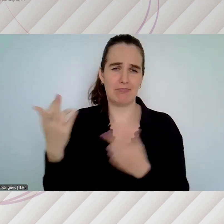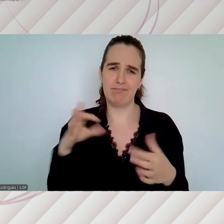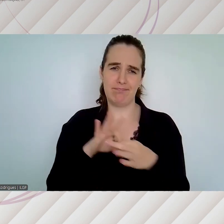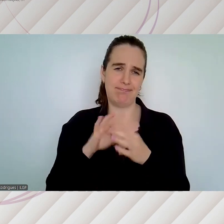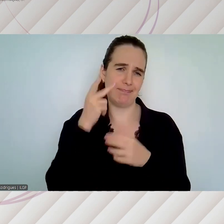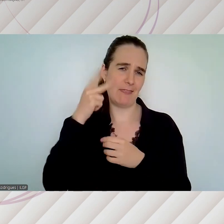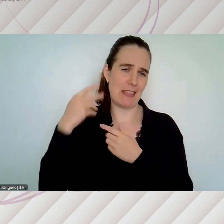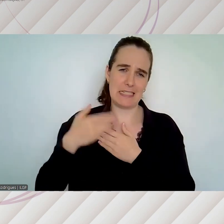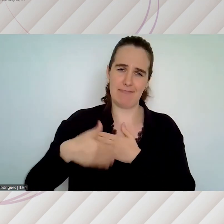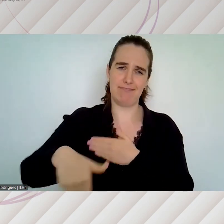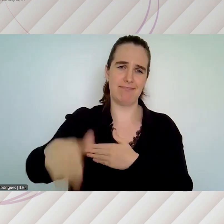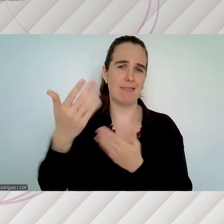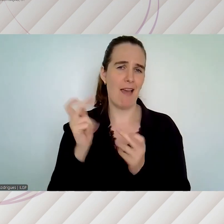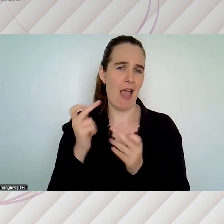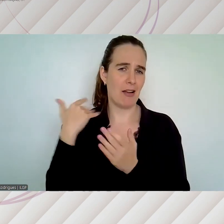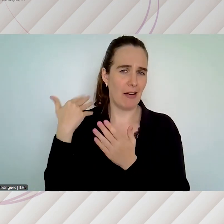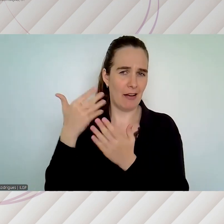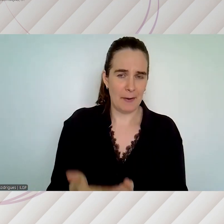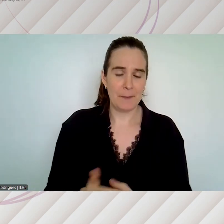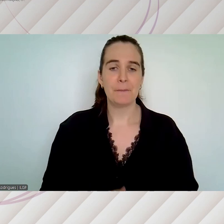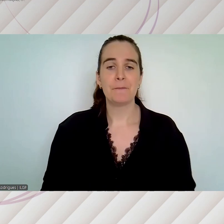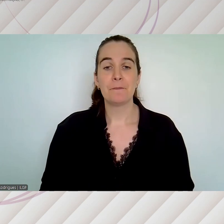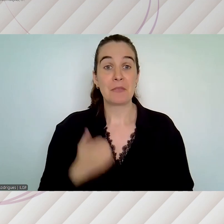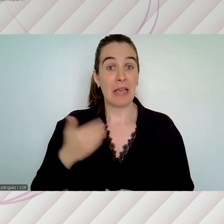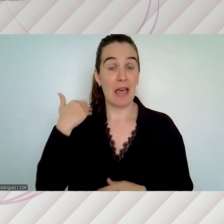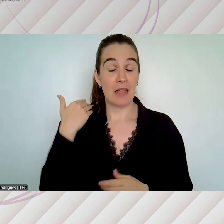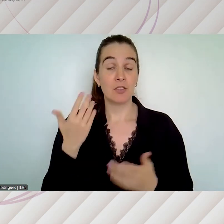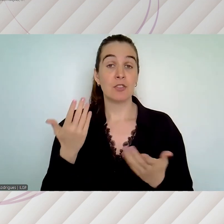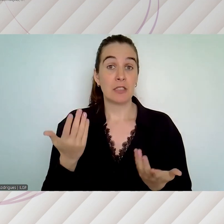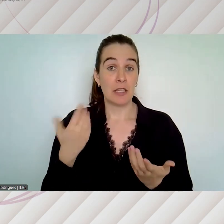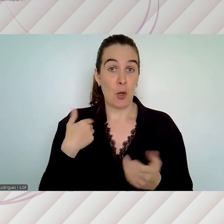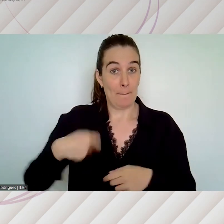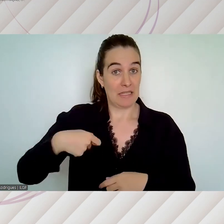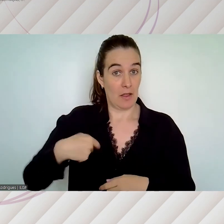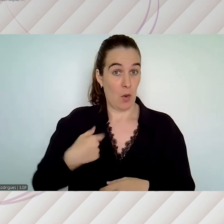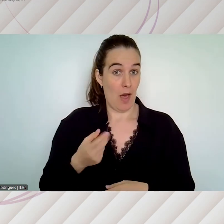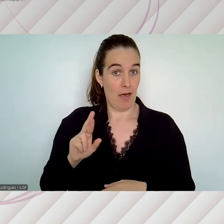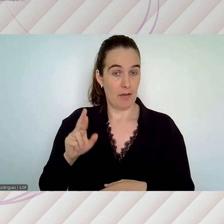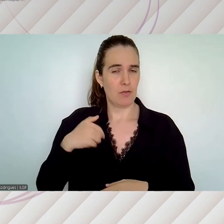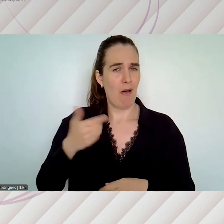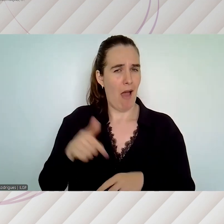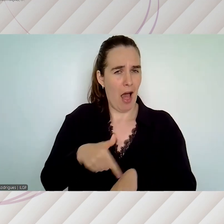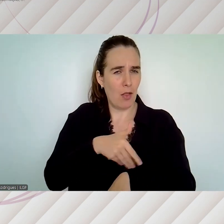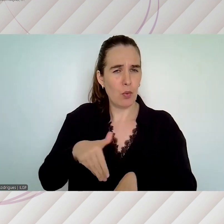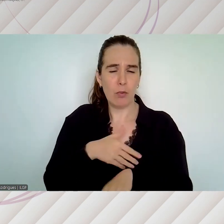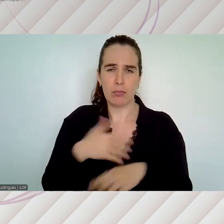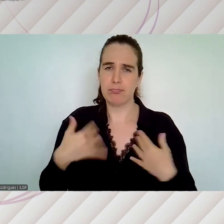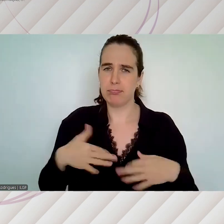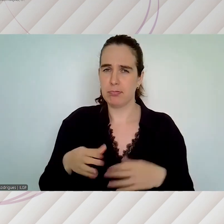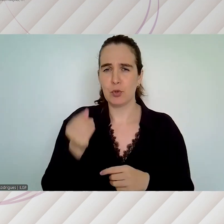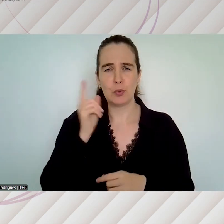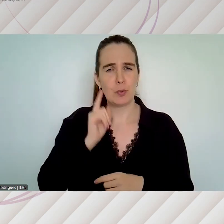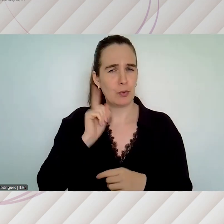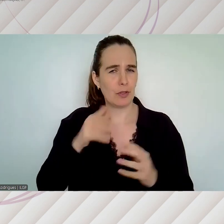estes anos que eu tive o gosto de ser presidente do INA foram anos muito importantes e continuo a considerar, no fundo, membro